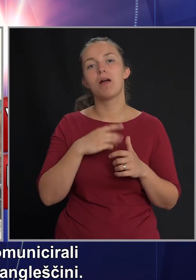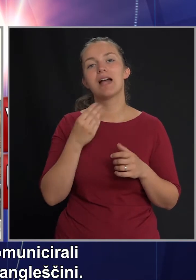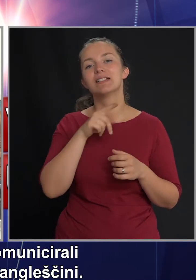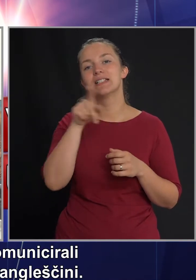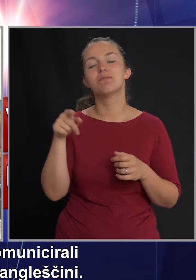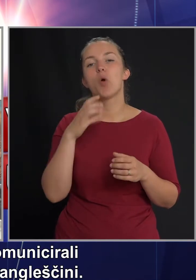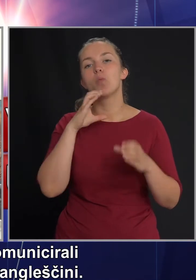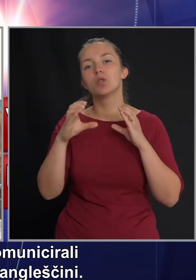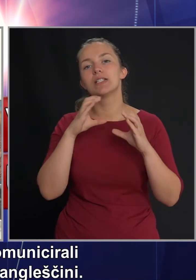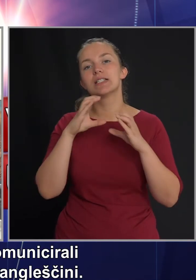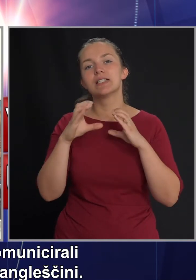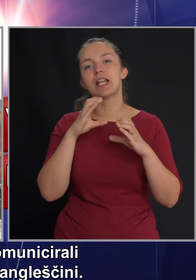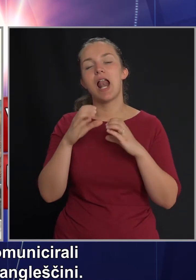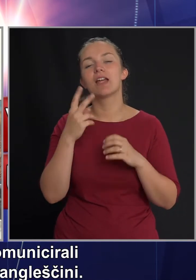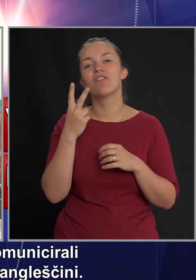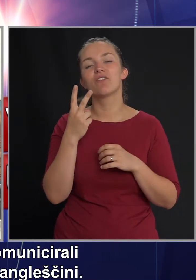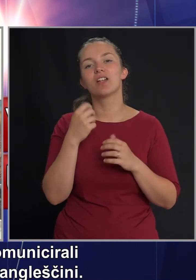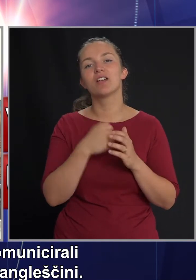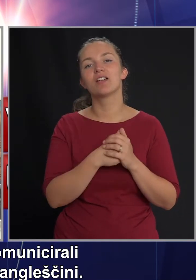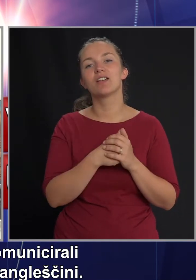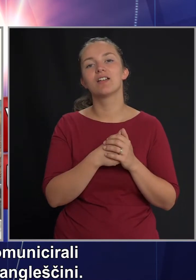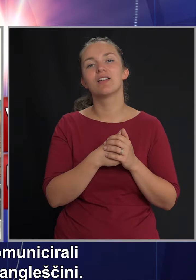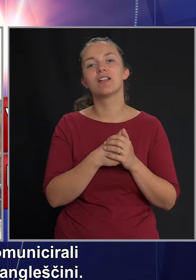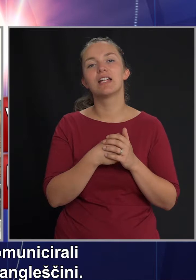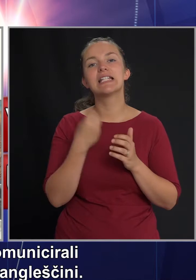slišeči smo pa z njimi komunicirali v